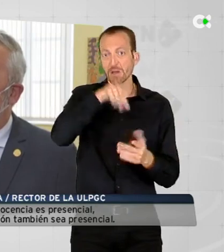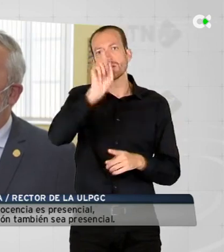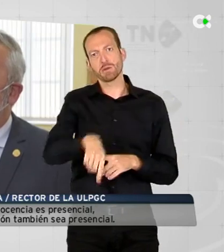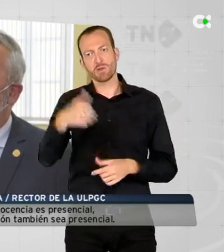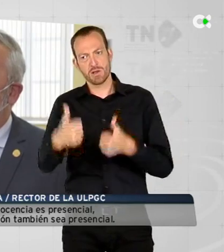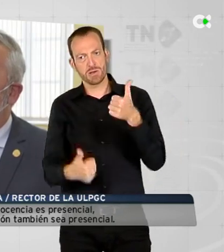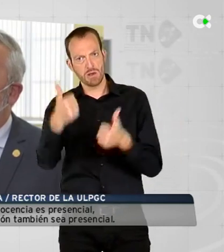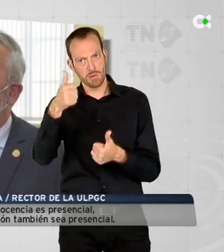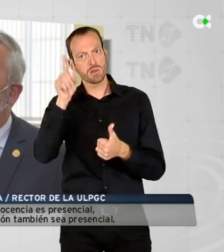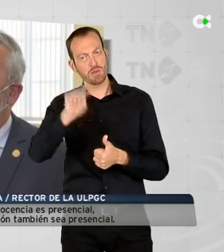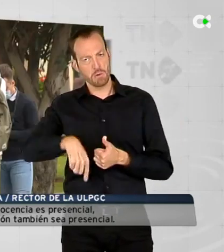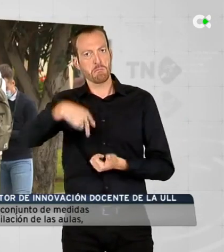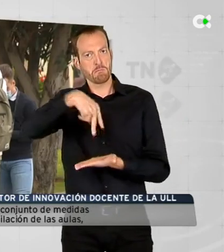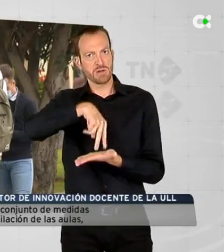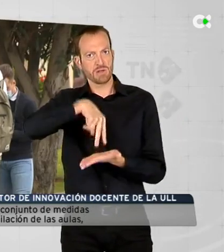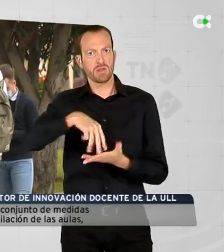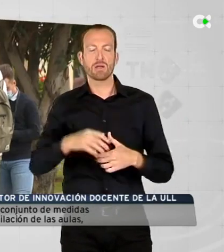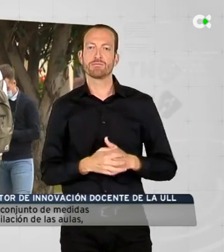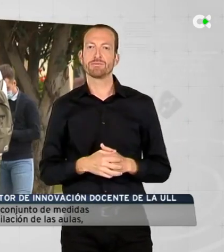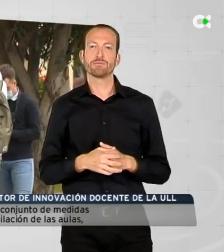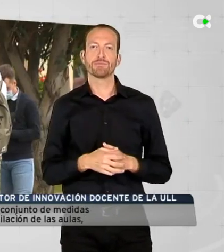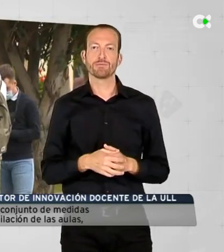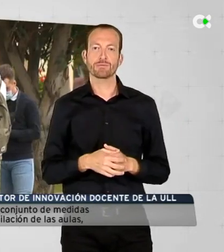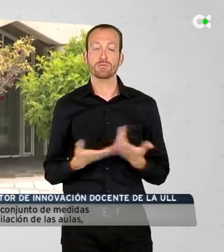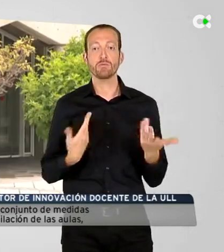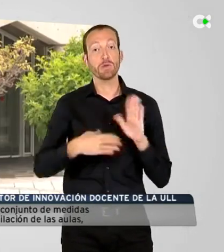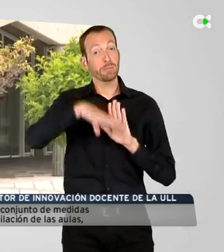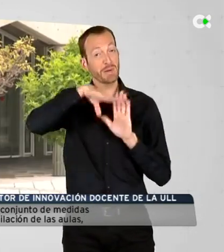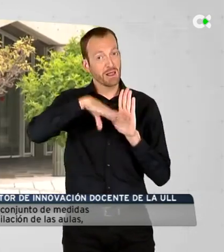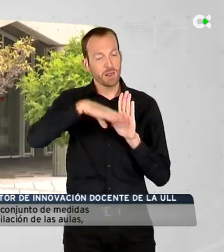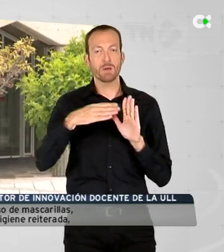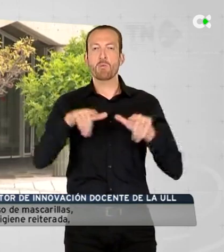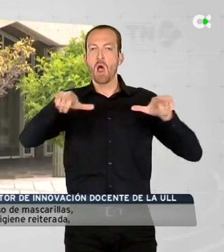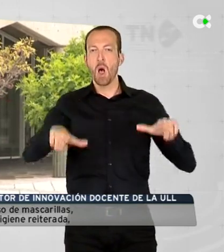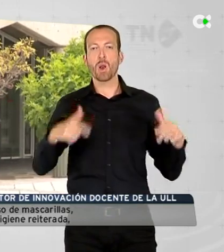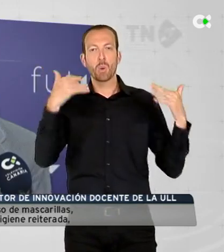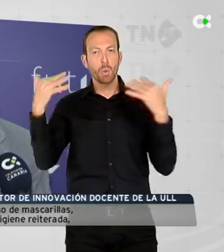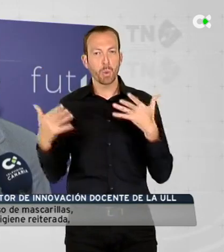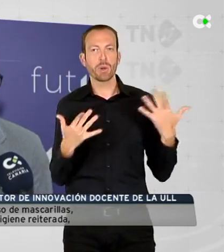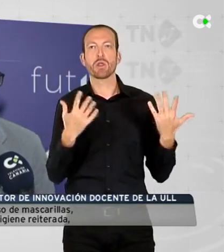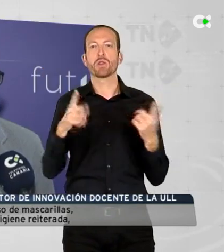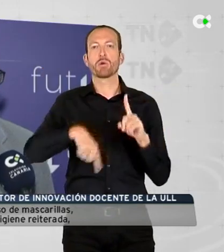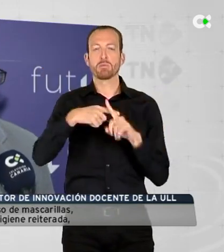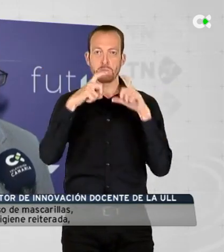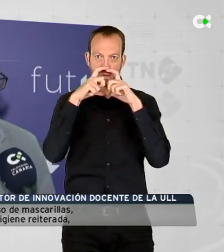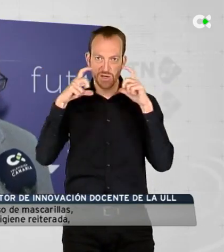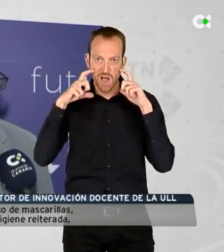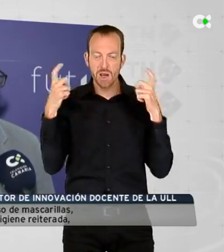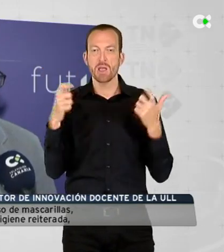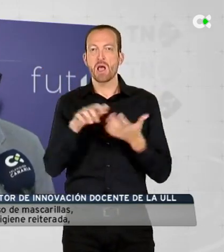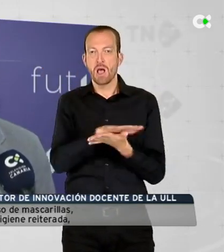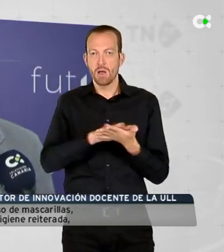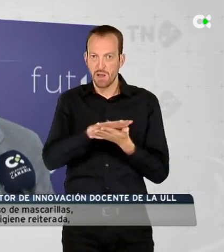evaluación sea también presencial junto al conjunto de medidas ventilación de las aulas de uso de mascarillas de